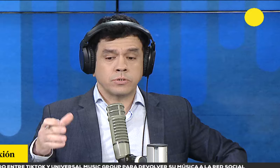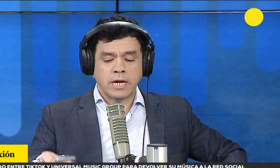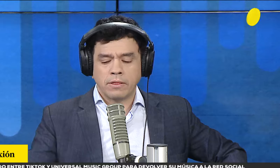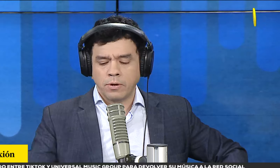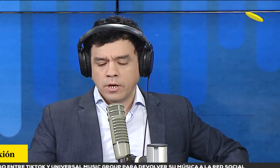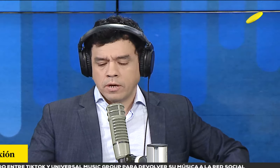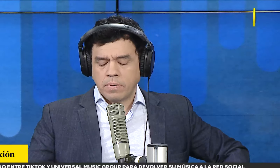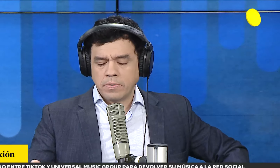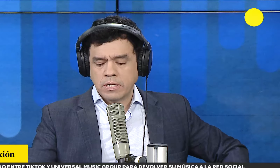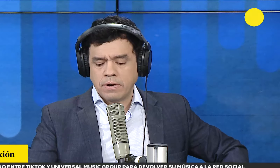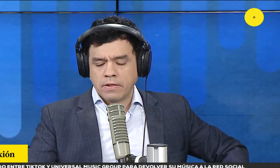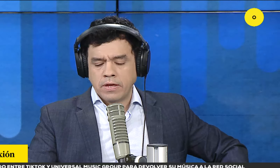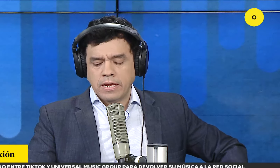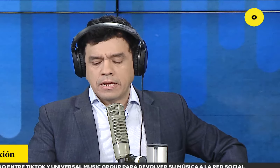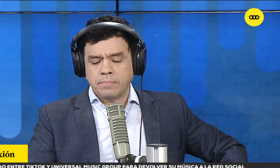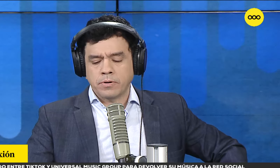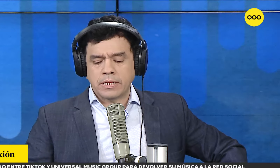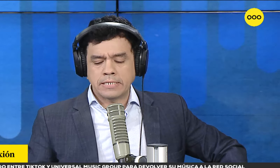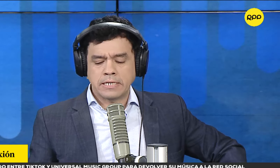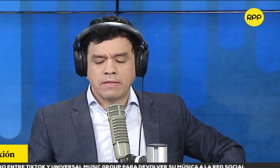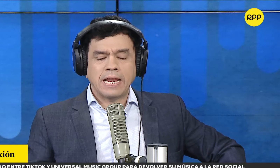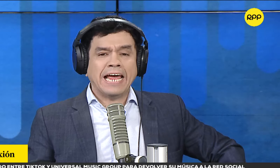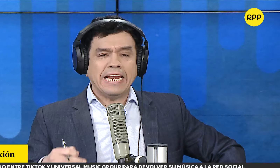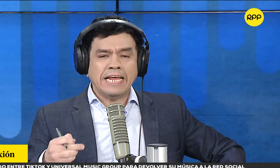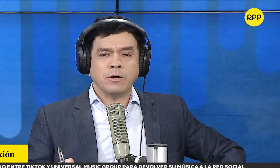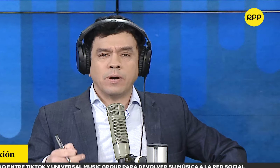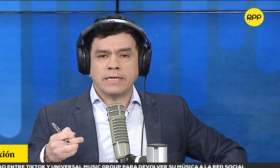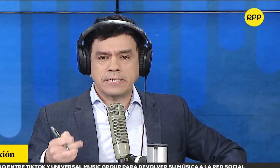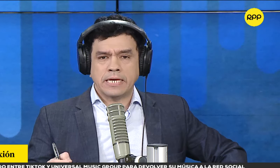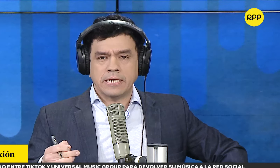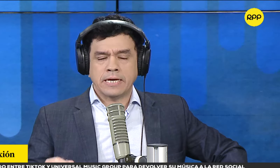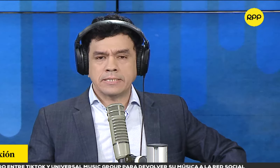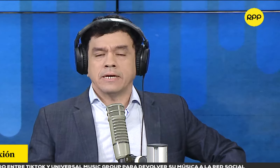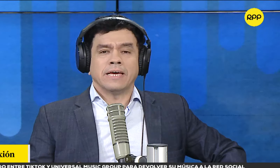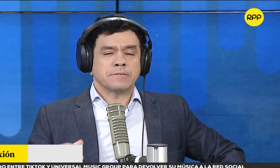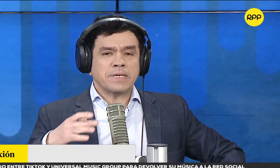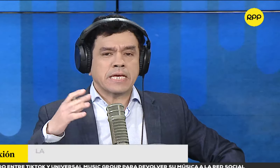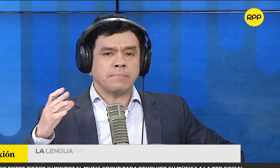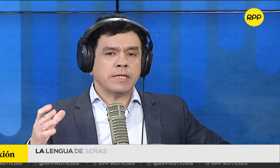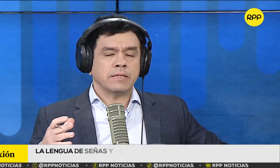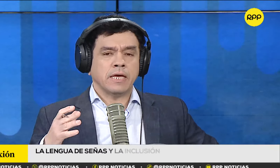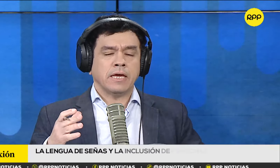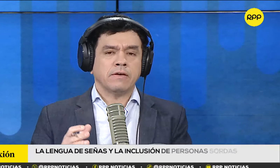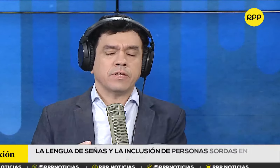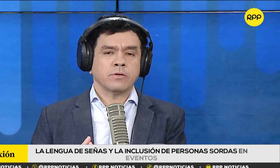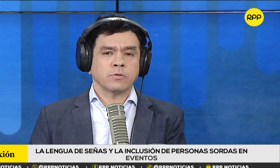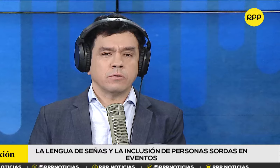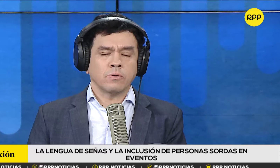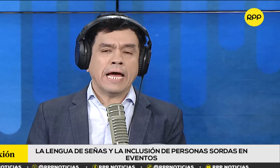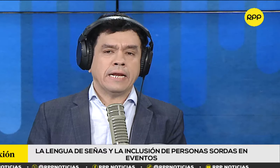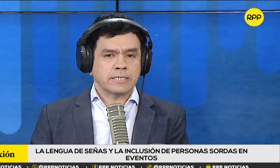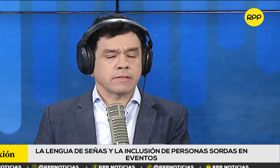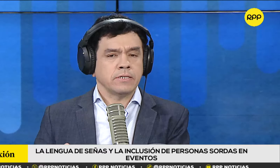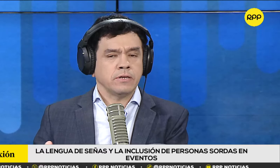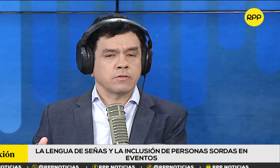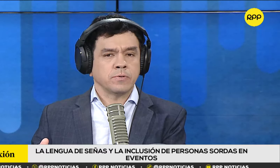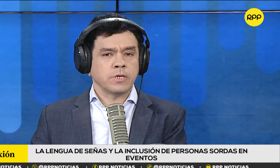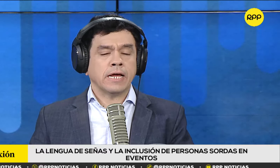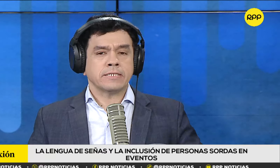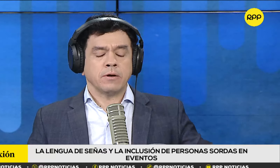Vamos a hablar de la importancia de la lengua de señas, especialmente en eventos culturales, artísticos, musicales. El